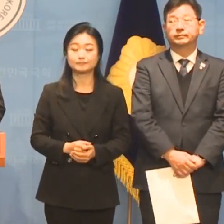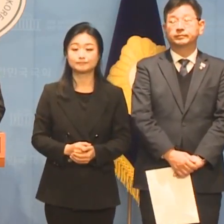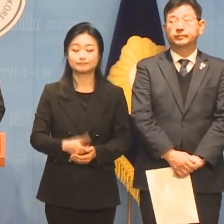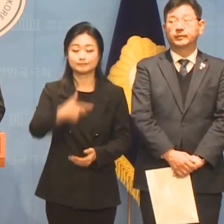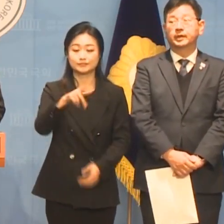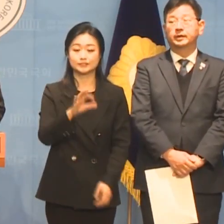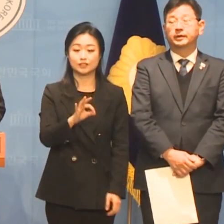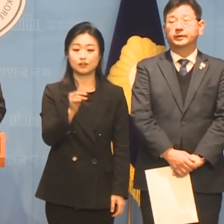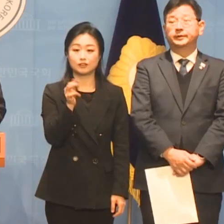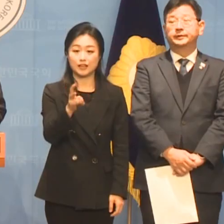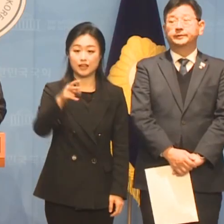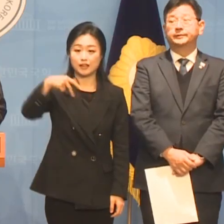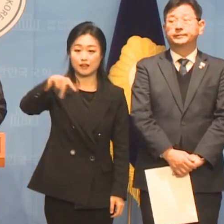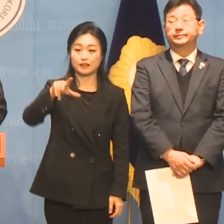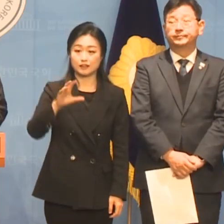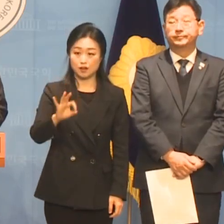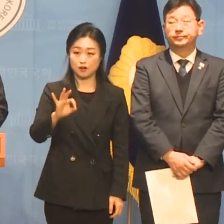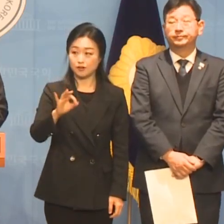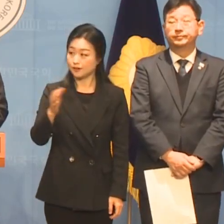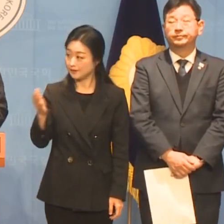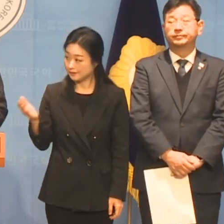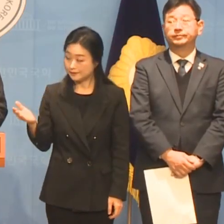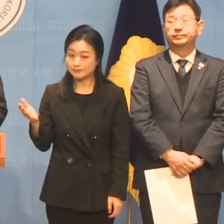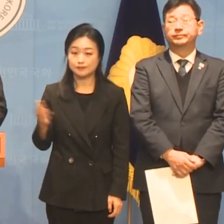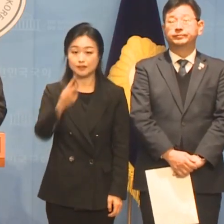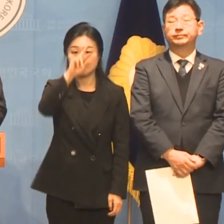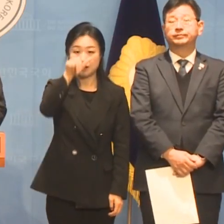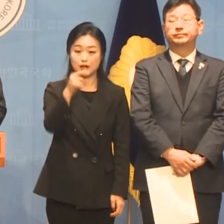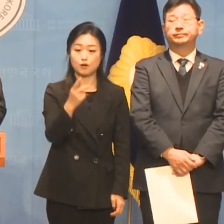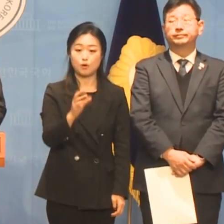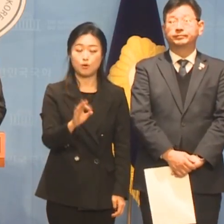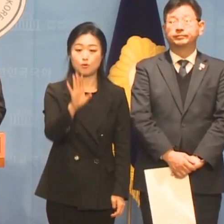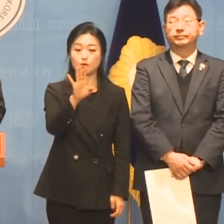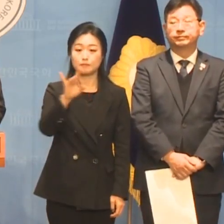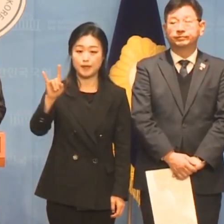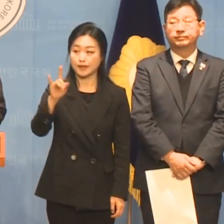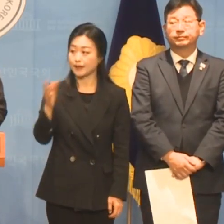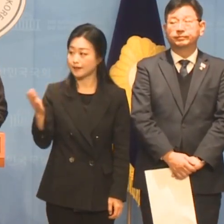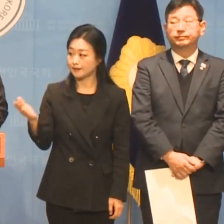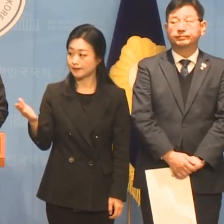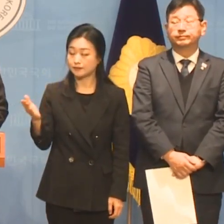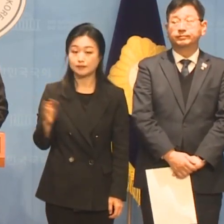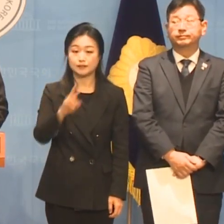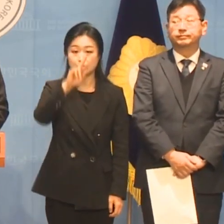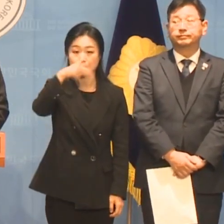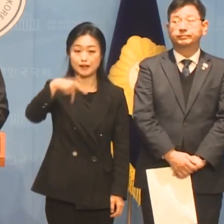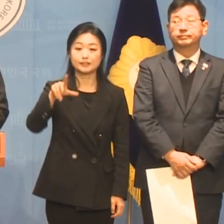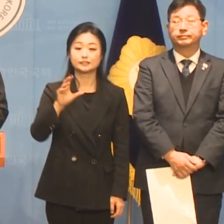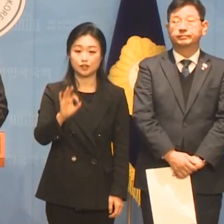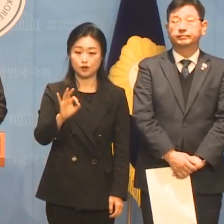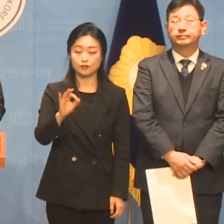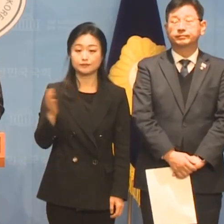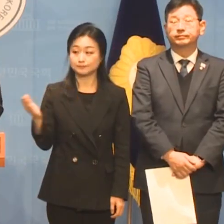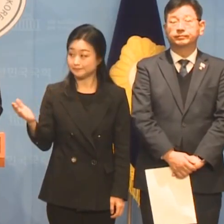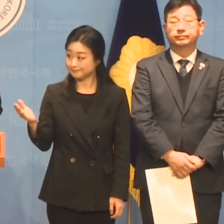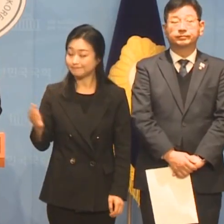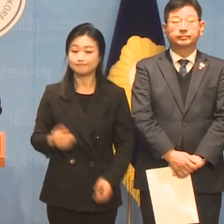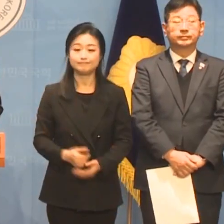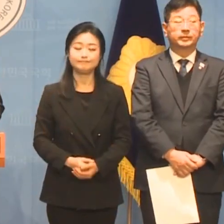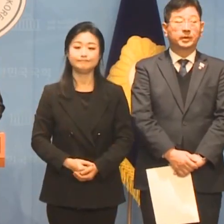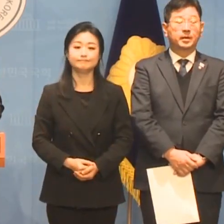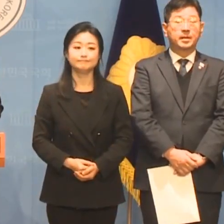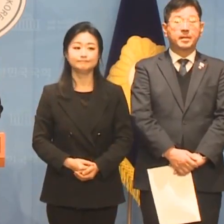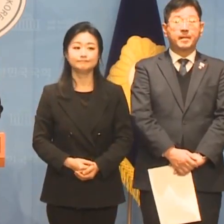진보당 정혜경 의원님이십니다. 박홍배 의원님이십니다. 박정 의원님이십니다.